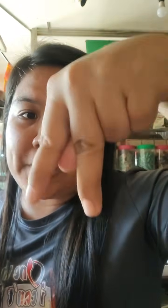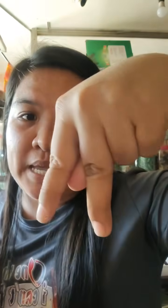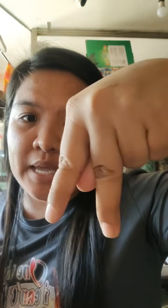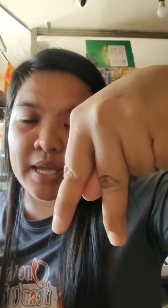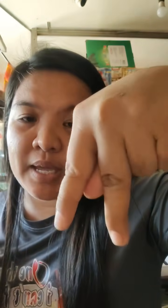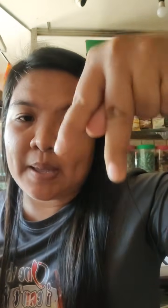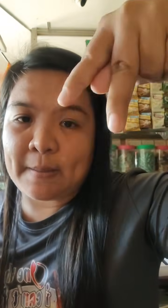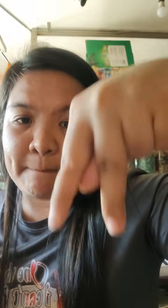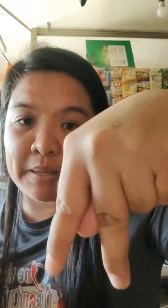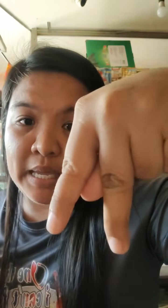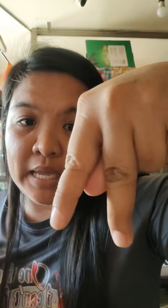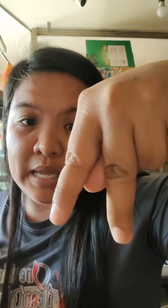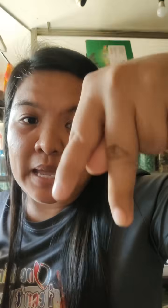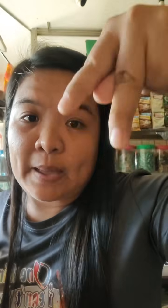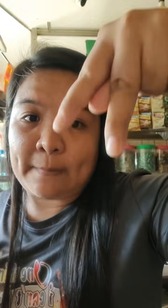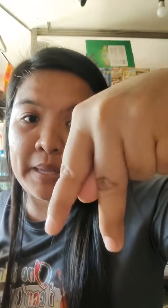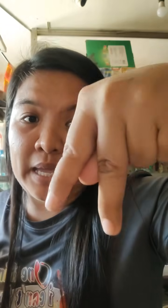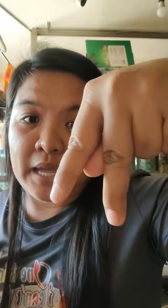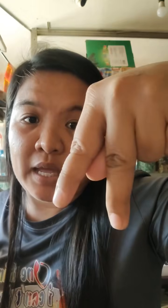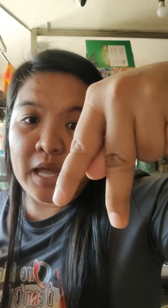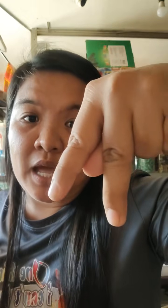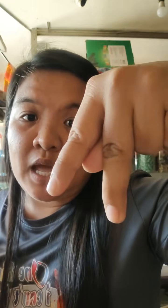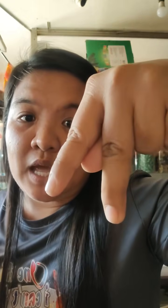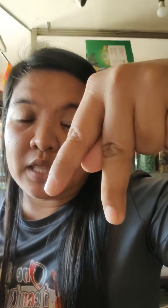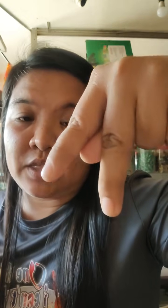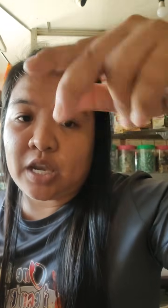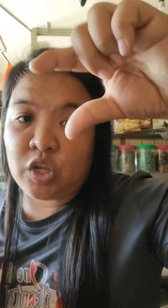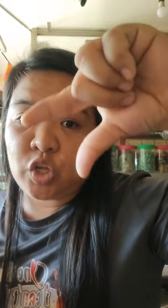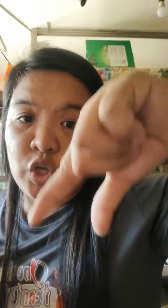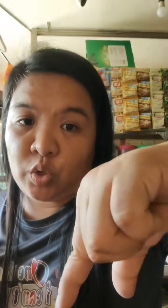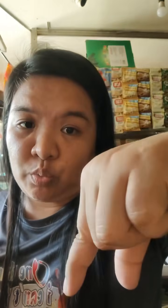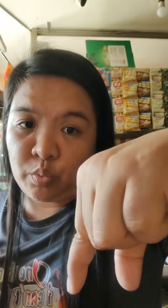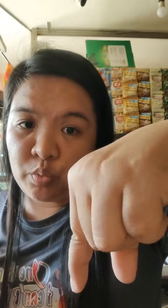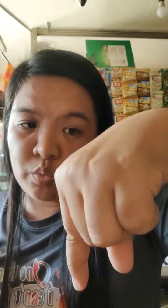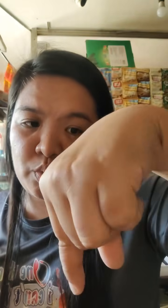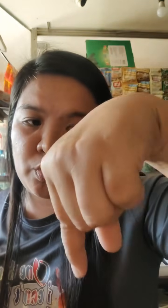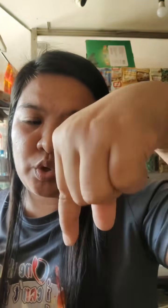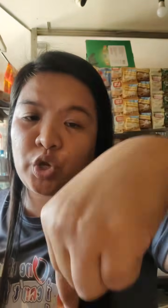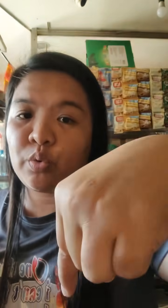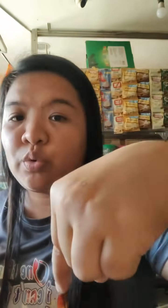P. P, P. And then Q. Q.